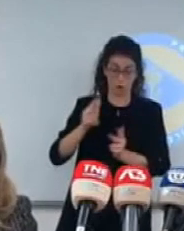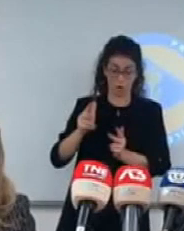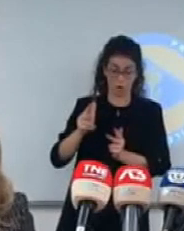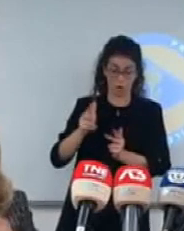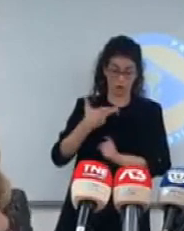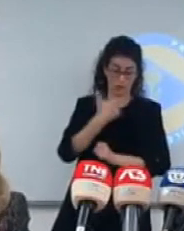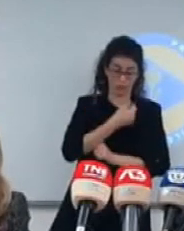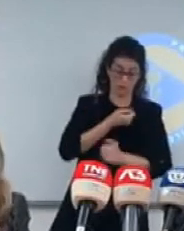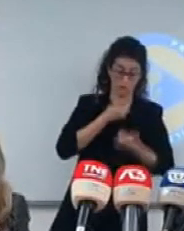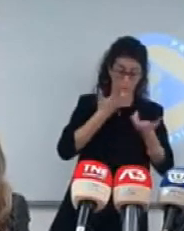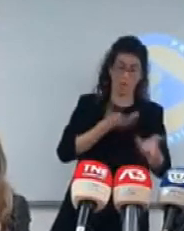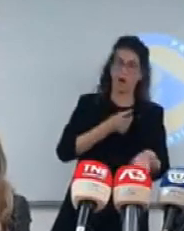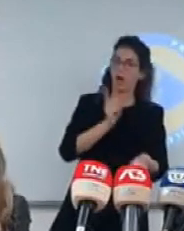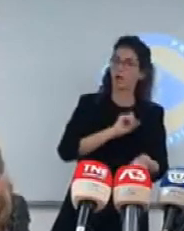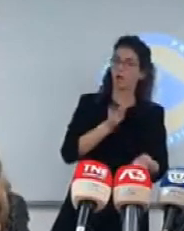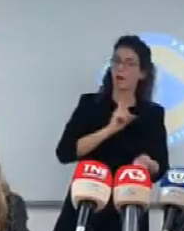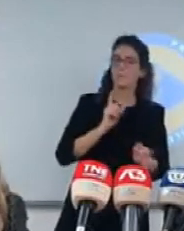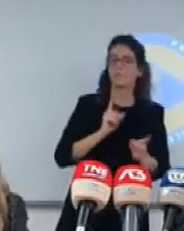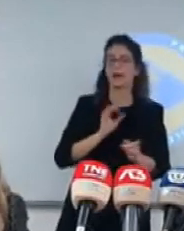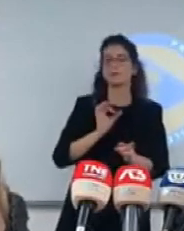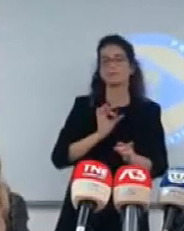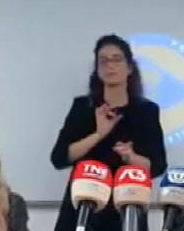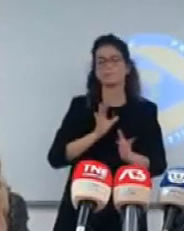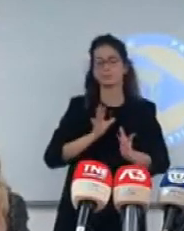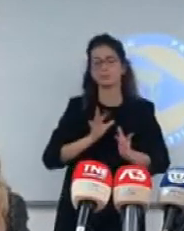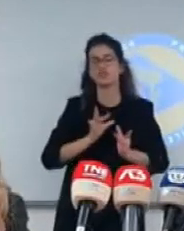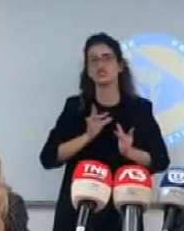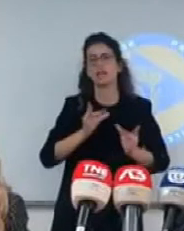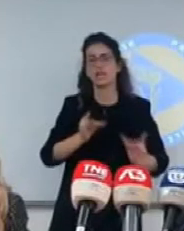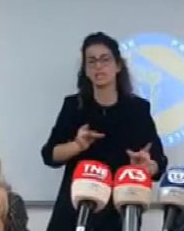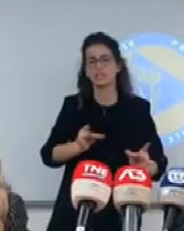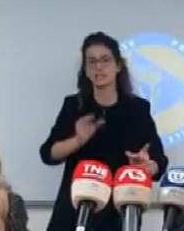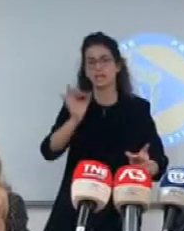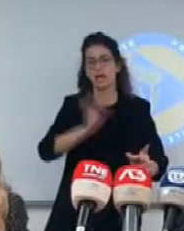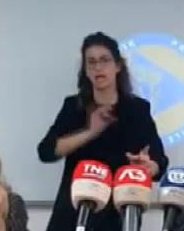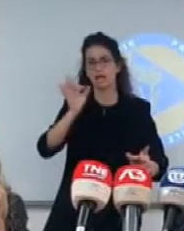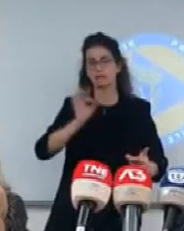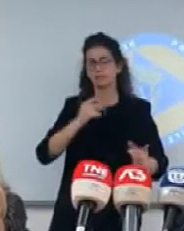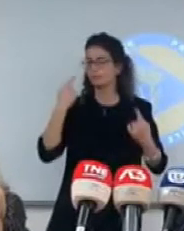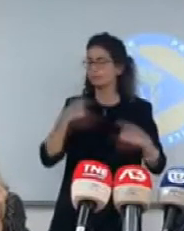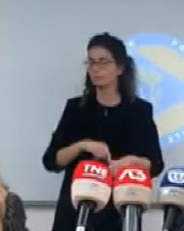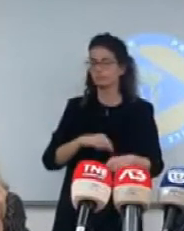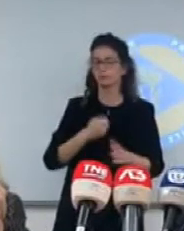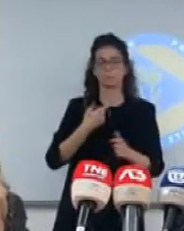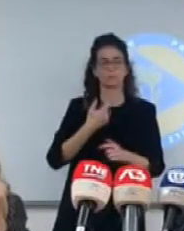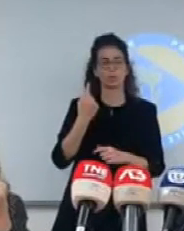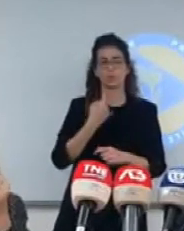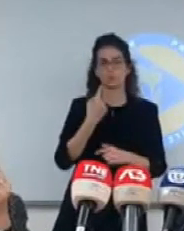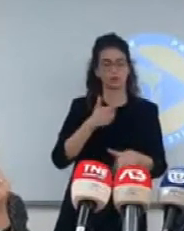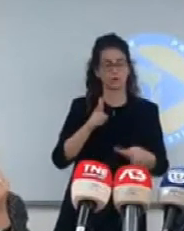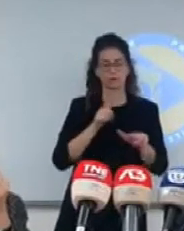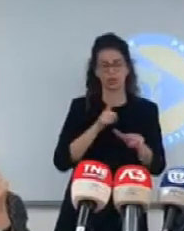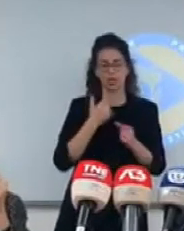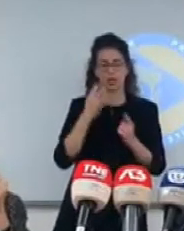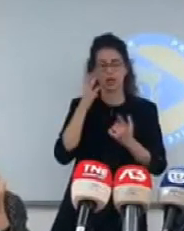vaccinati ma qual è l'incidenza dei ricordi macinati questo è l'unico dato che ci dice cosa sta